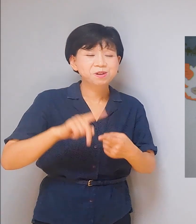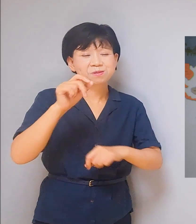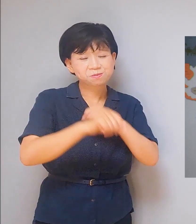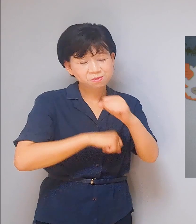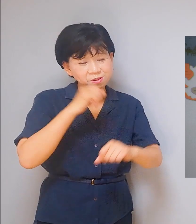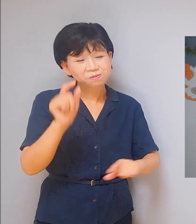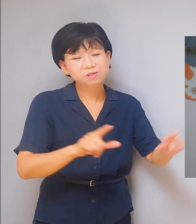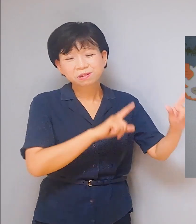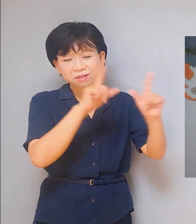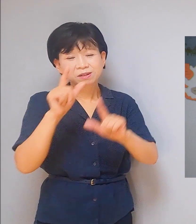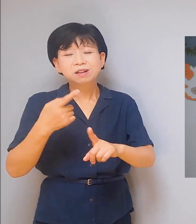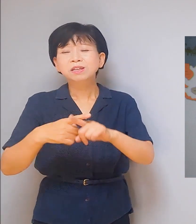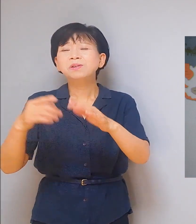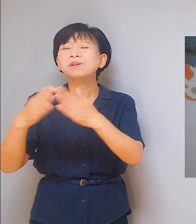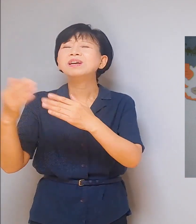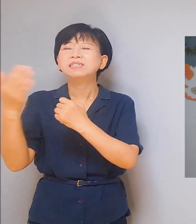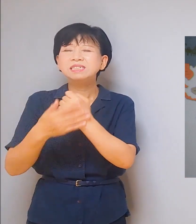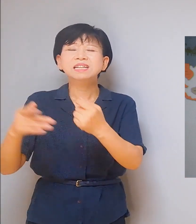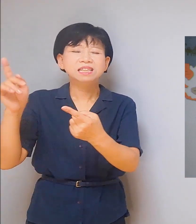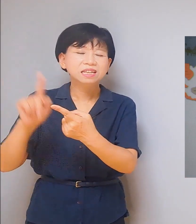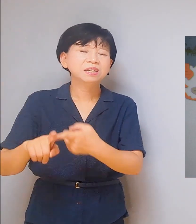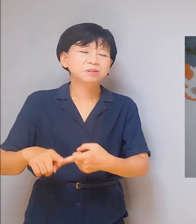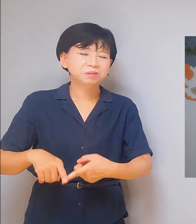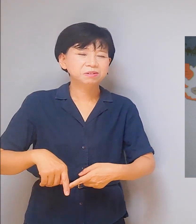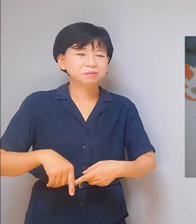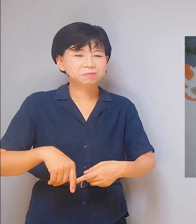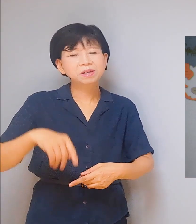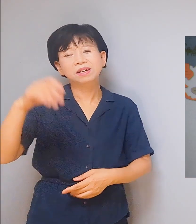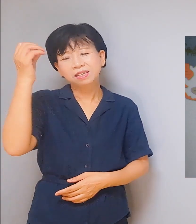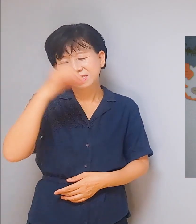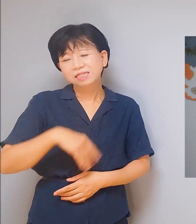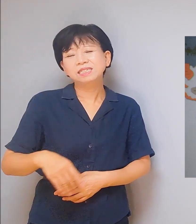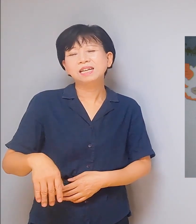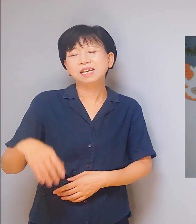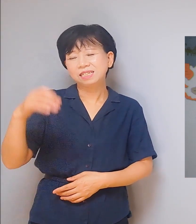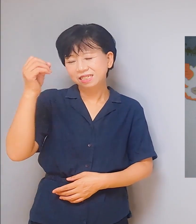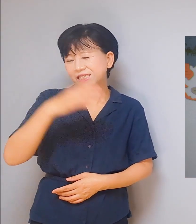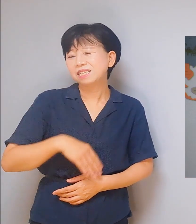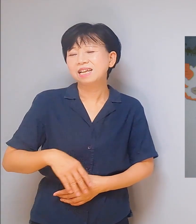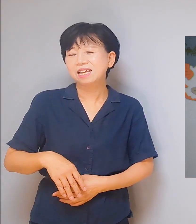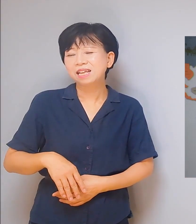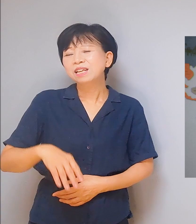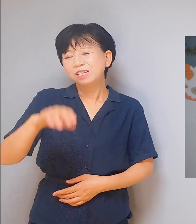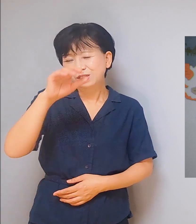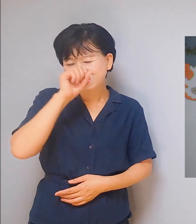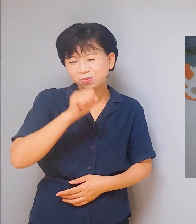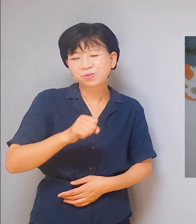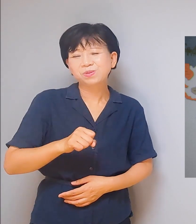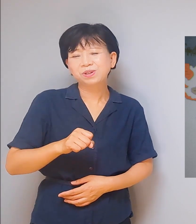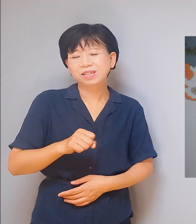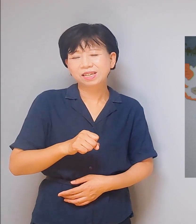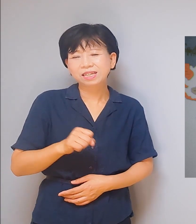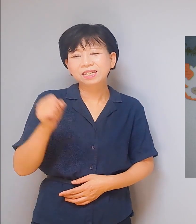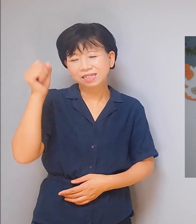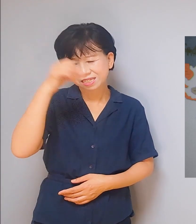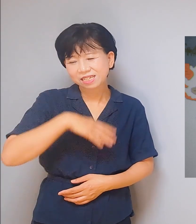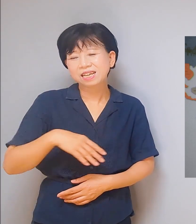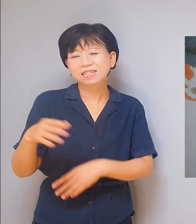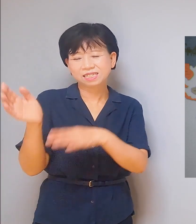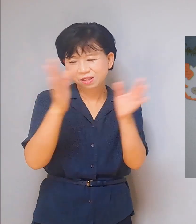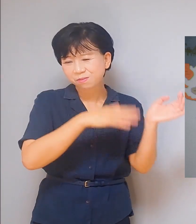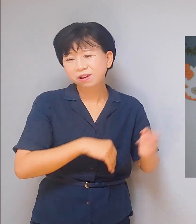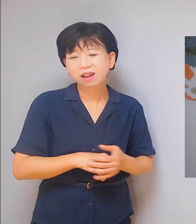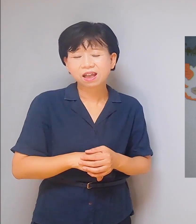은혜로 넘어가. 우리 믿는 사람들인데 그냥 그냥 좋은 거지 그냥 넘어가.